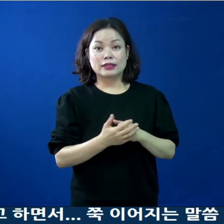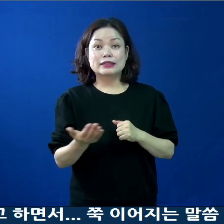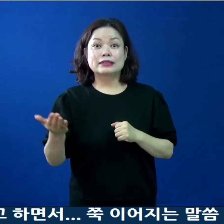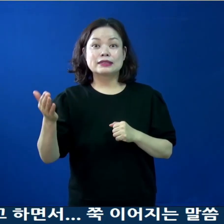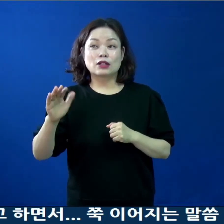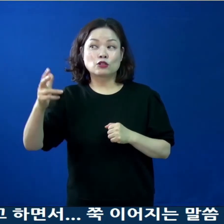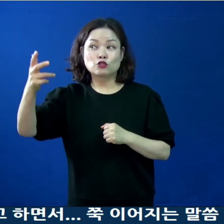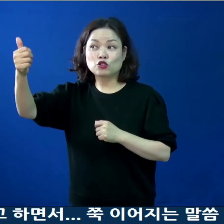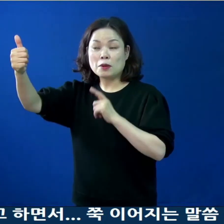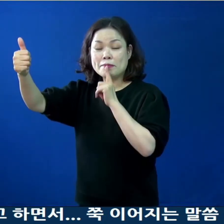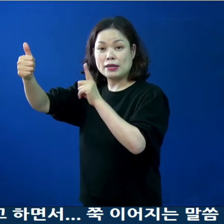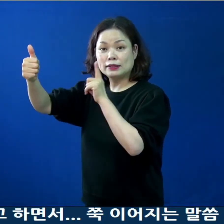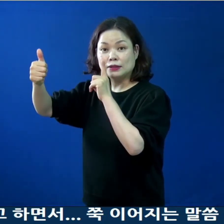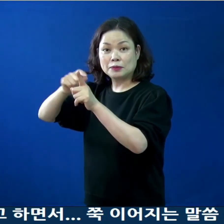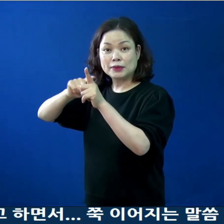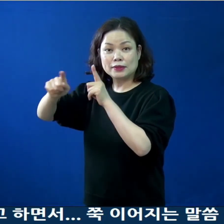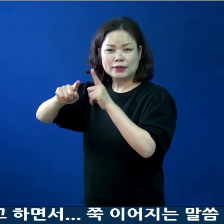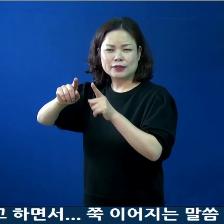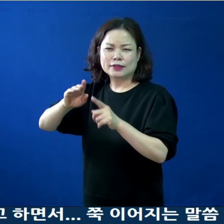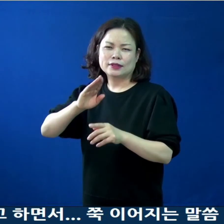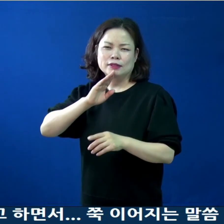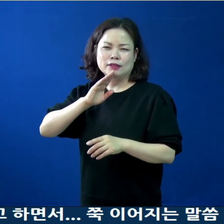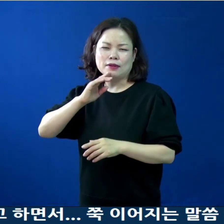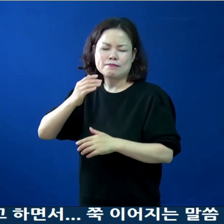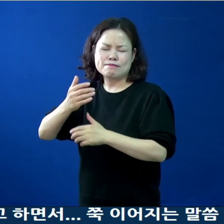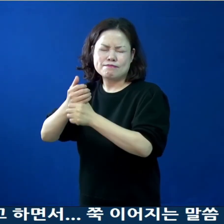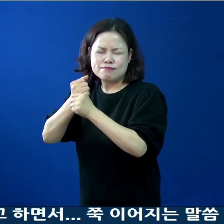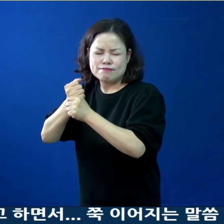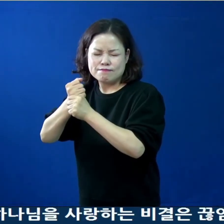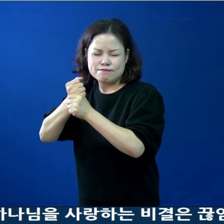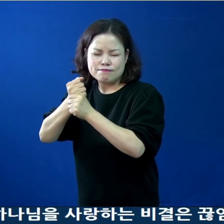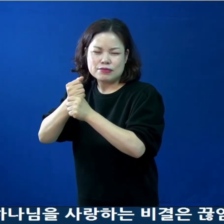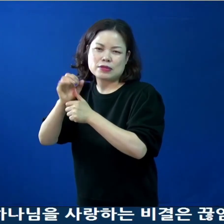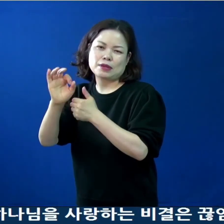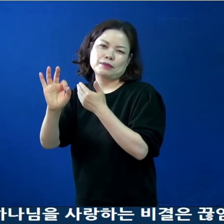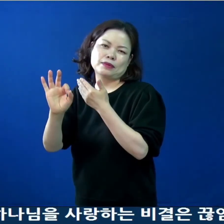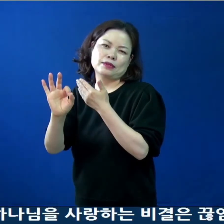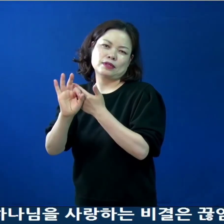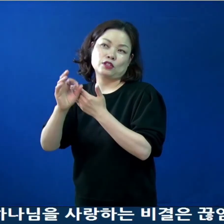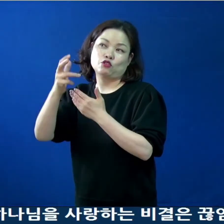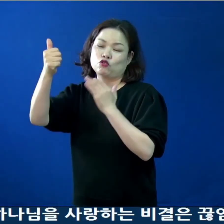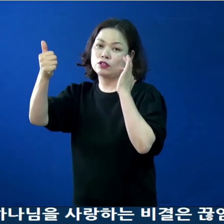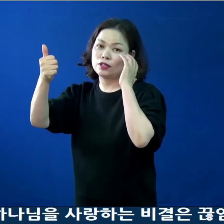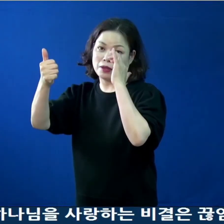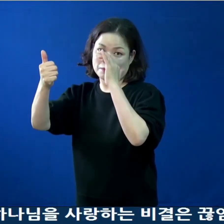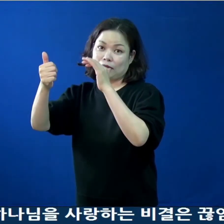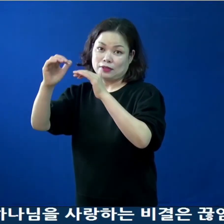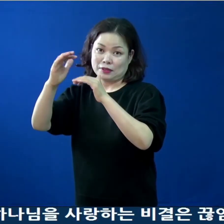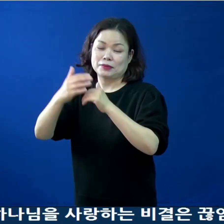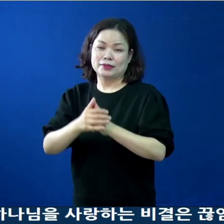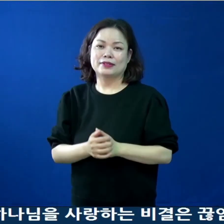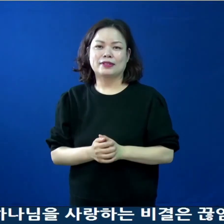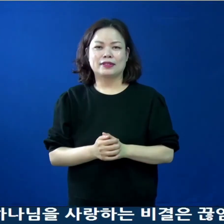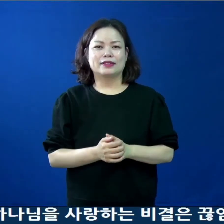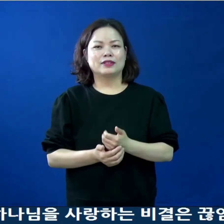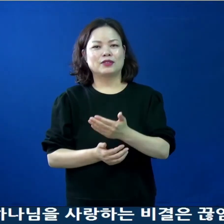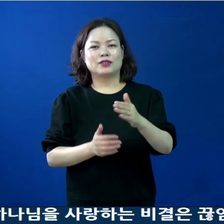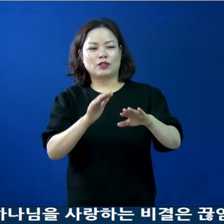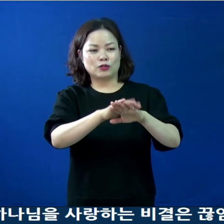그러나 주의 말씀을 처절하게 붙들고 늘어지면 주를 앙망하게 되는 것이죠.